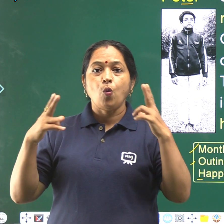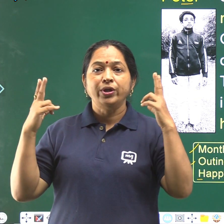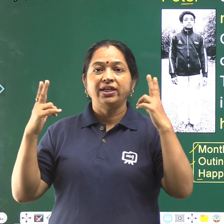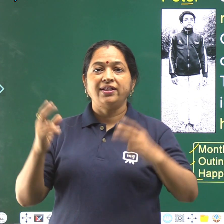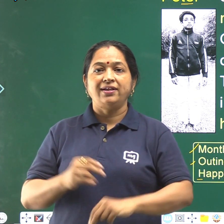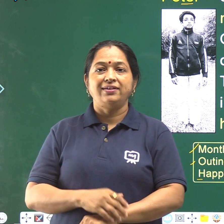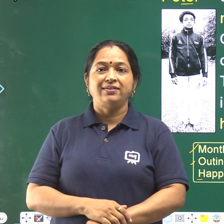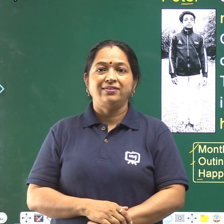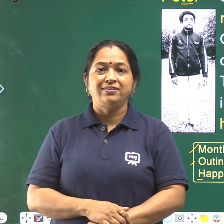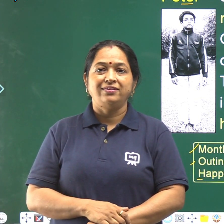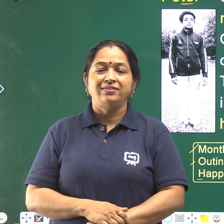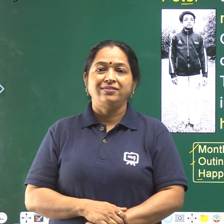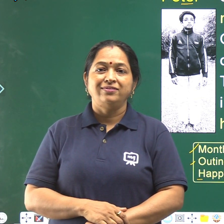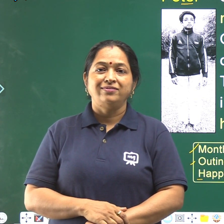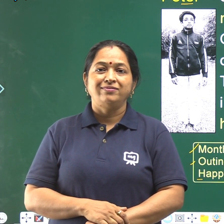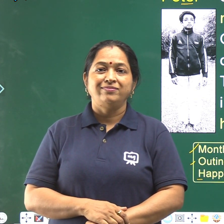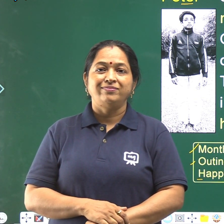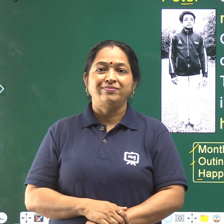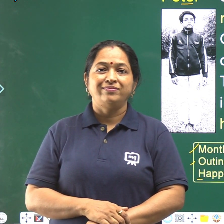है।